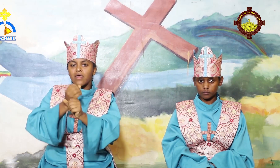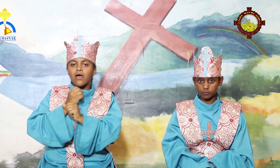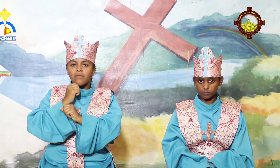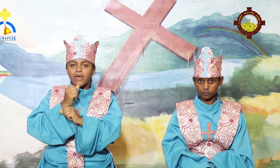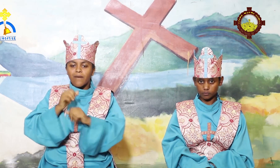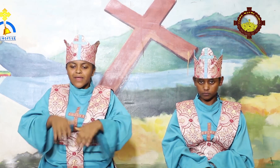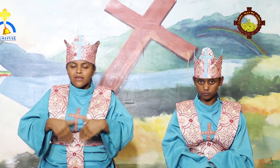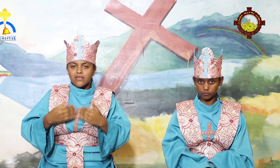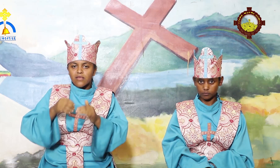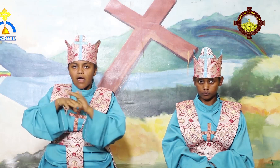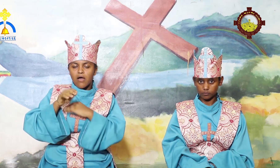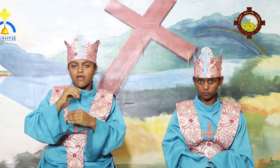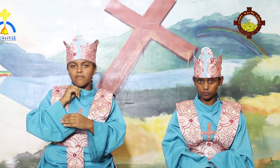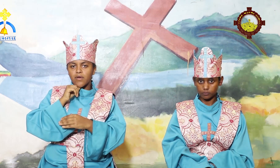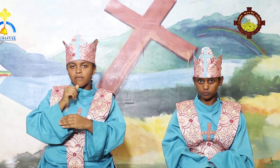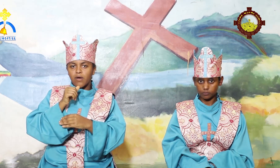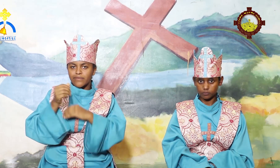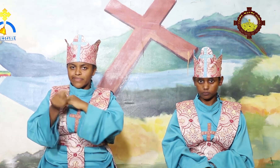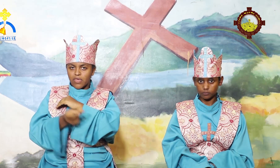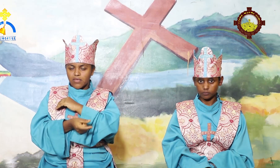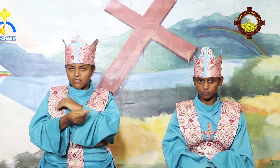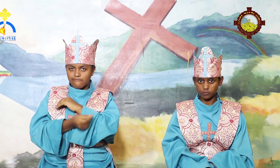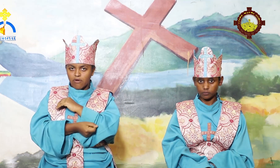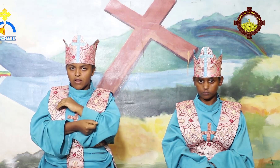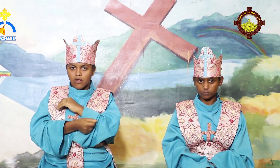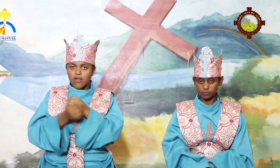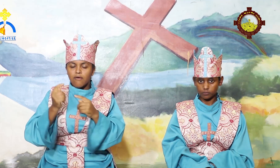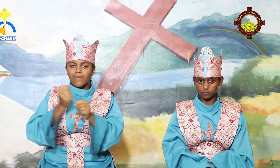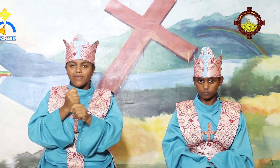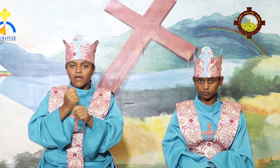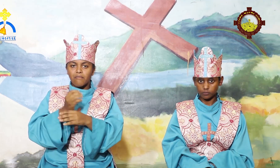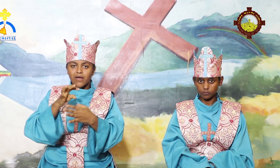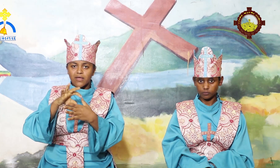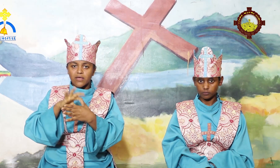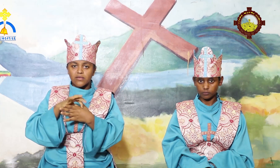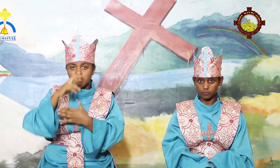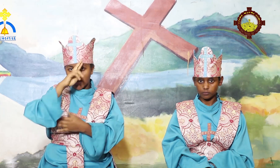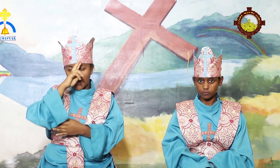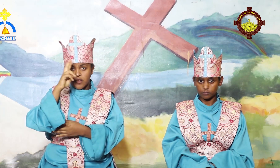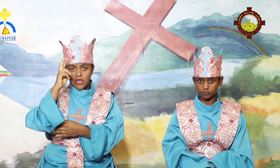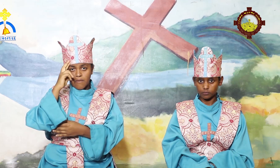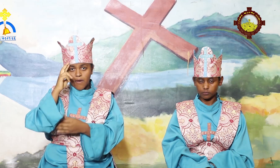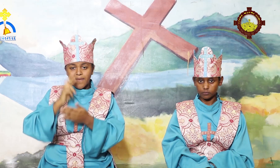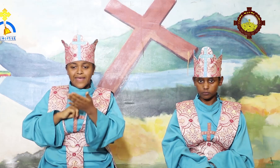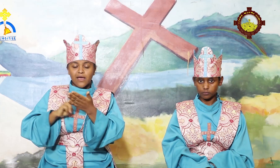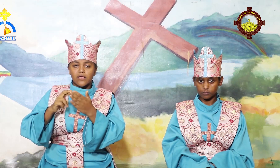አለመቀበል ንስሐ አለመግባት ያስቀጽፋል። በተግባረ ሥጋ ሰበብ ከጽድቅ